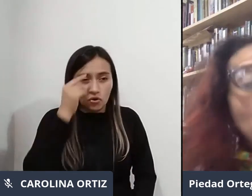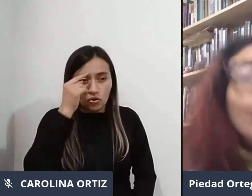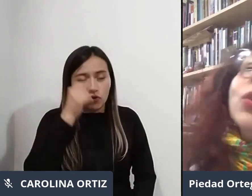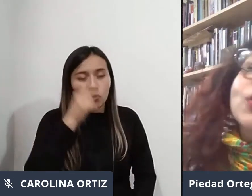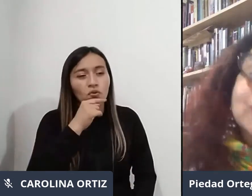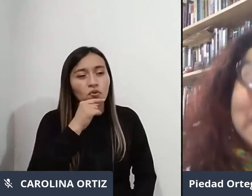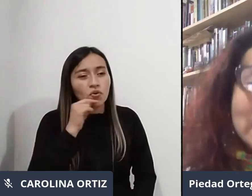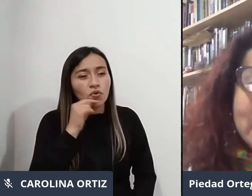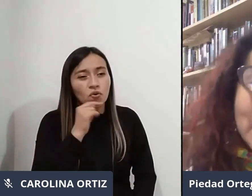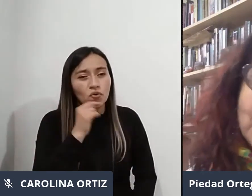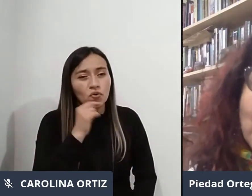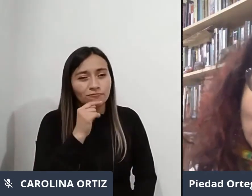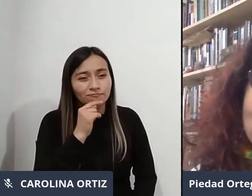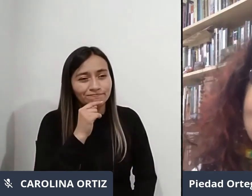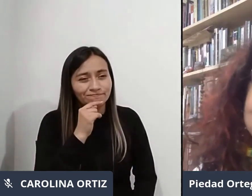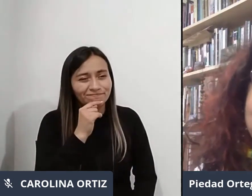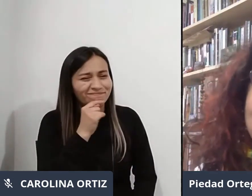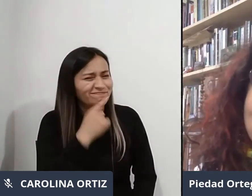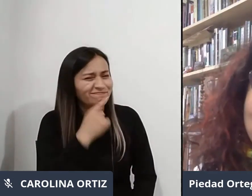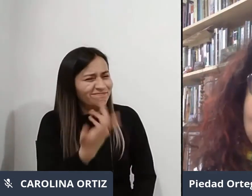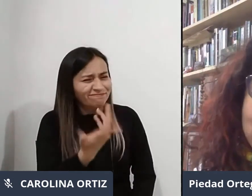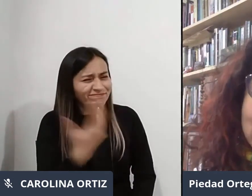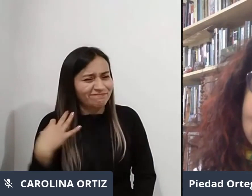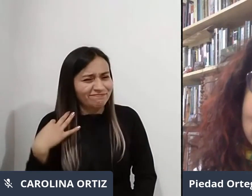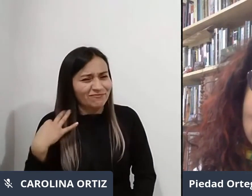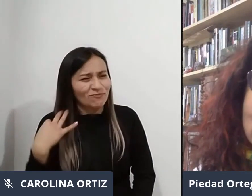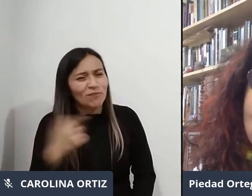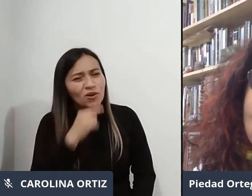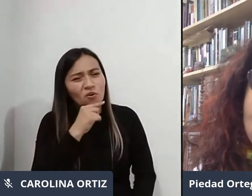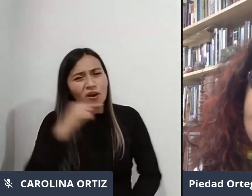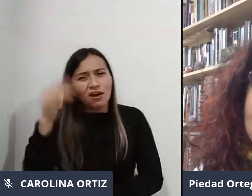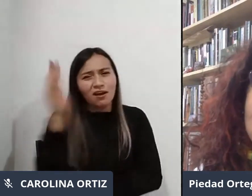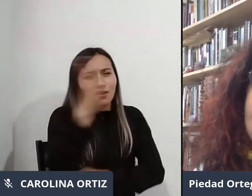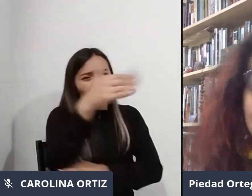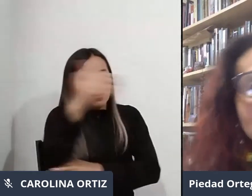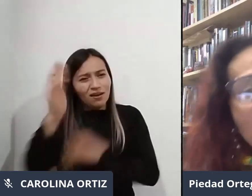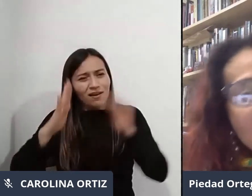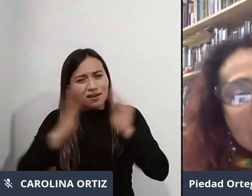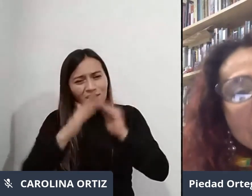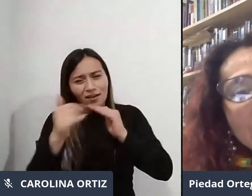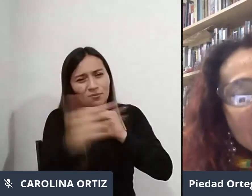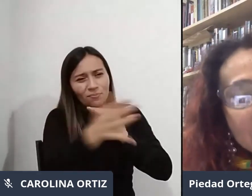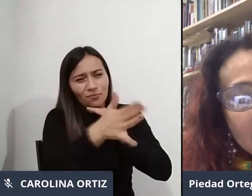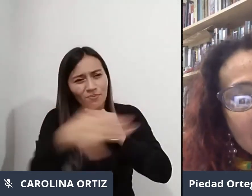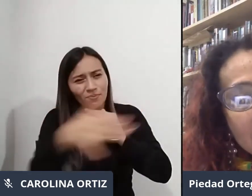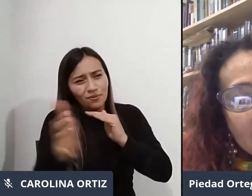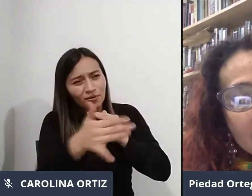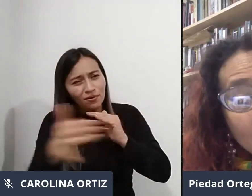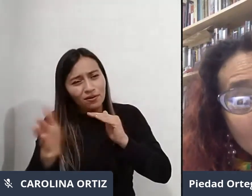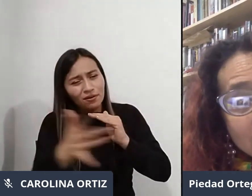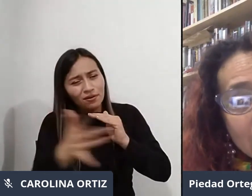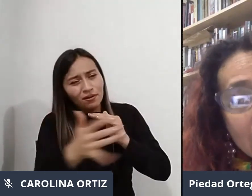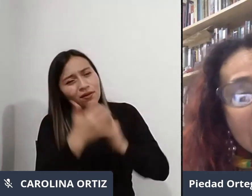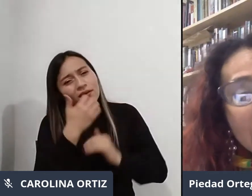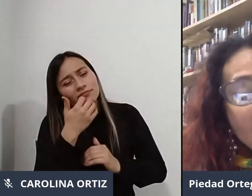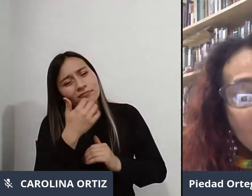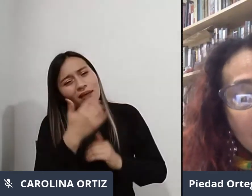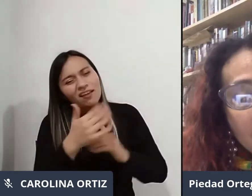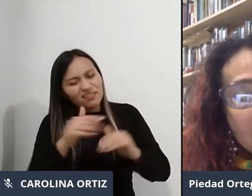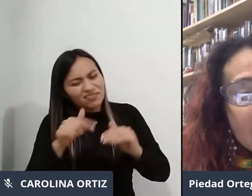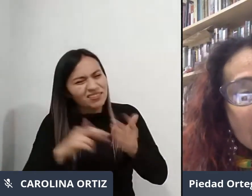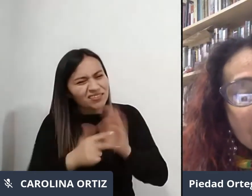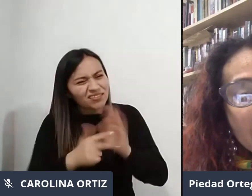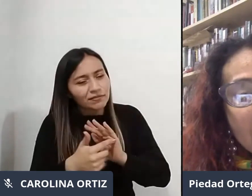trapos rojos que convocan y que invitan a que quienes pasen delante de una ventana o